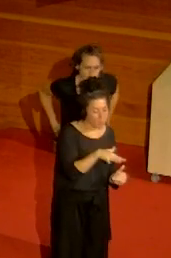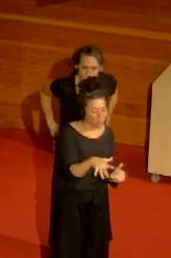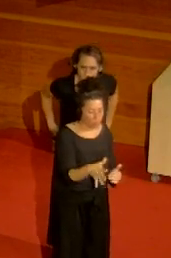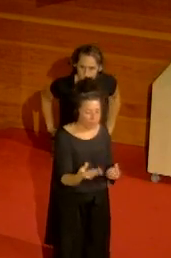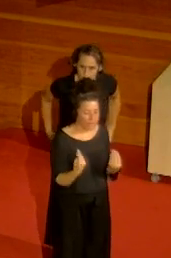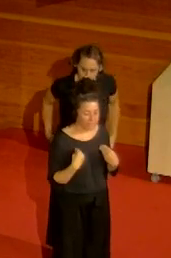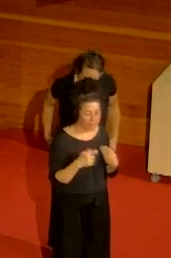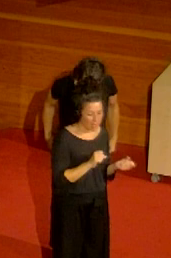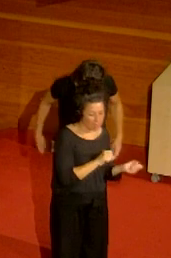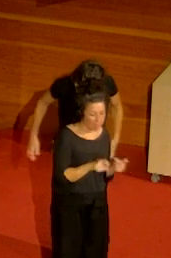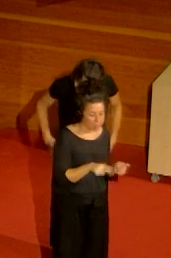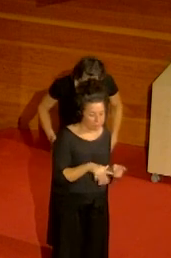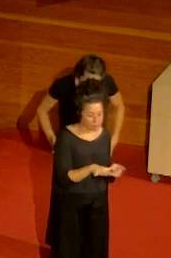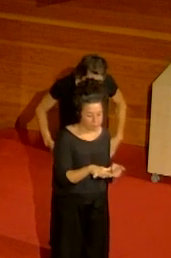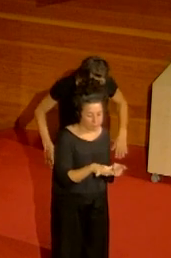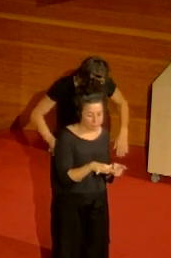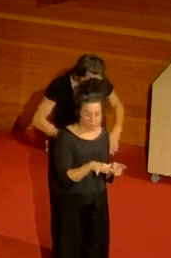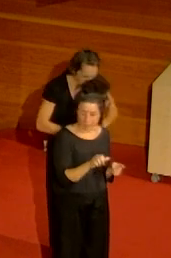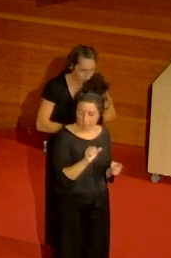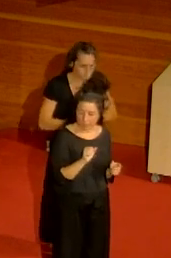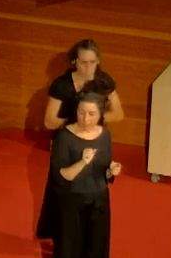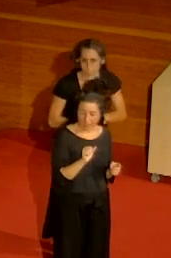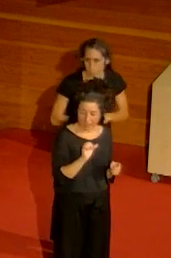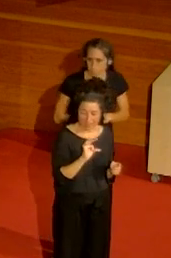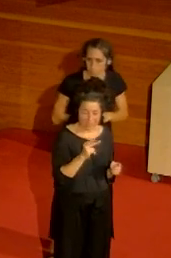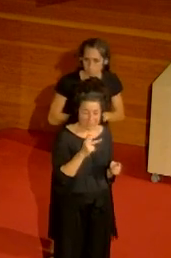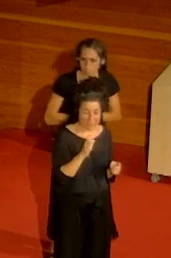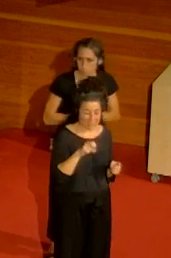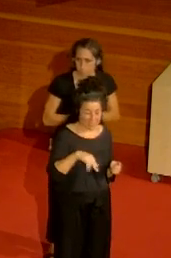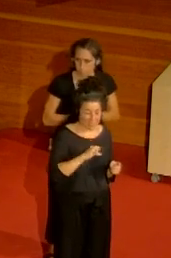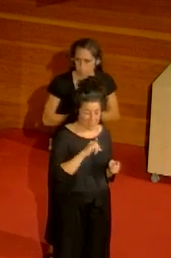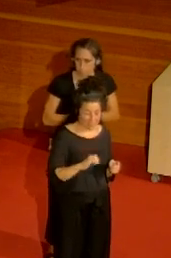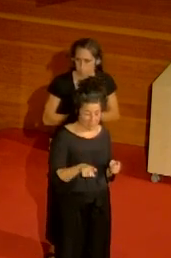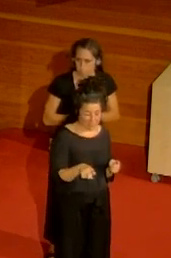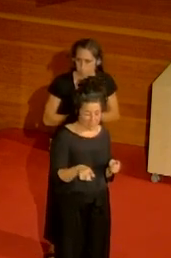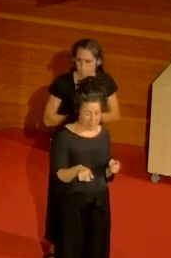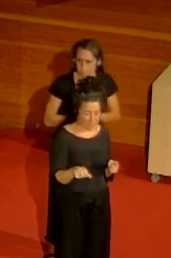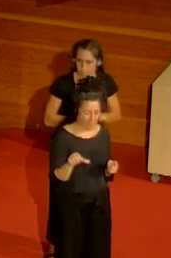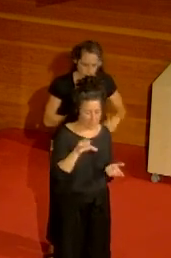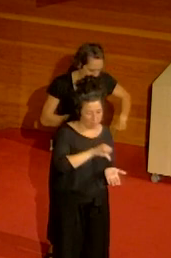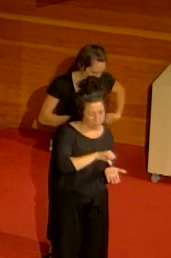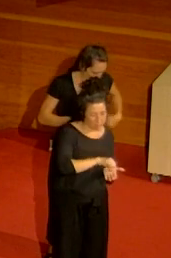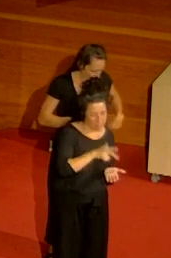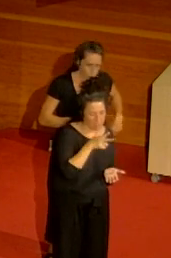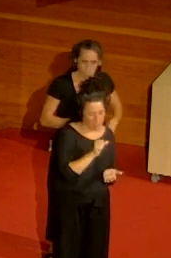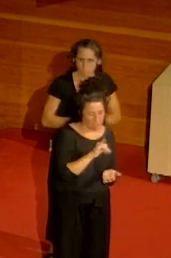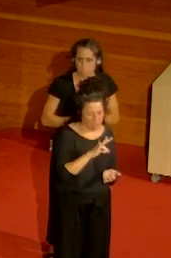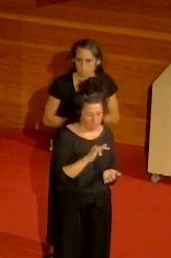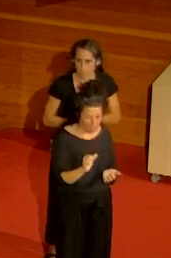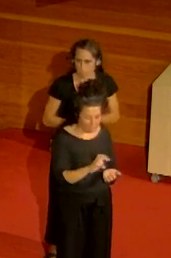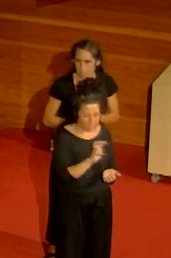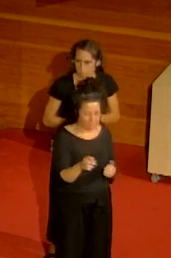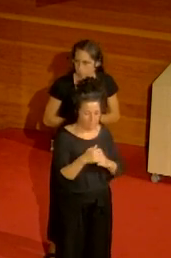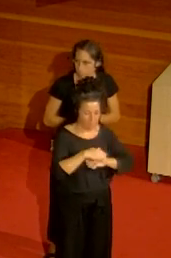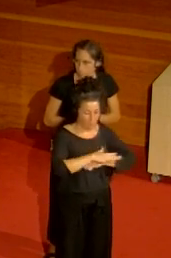esta estas olas migratorias losas que nacíes se instalaron en el entorno de tel aviv haifa en las ciudades de la costa y